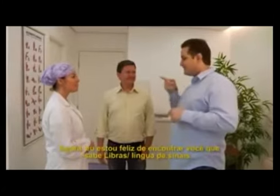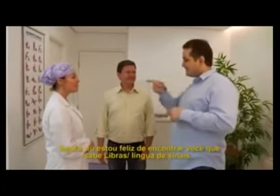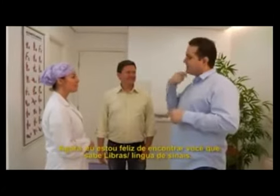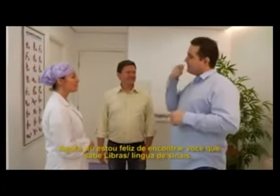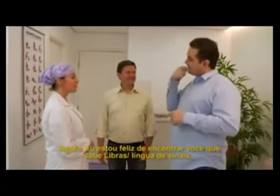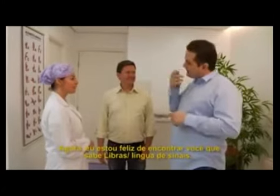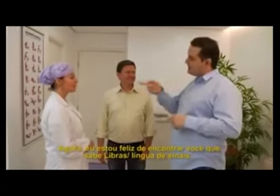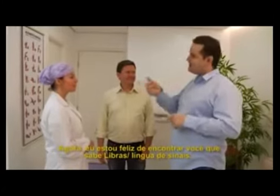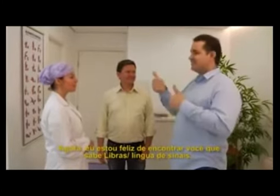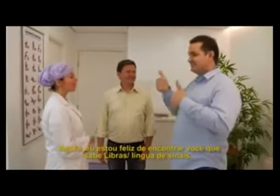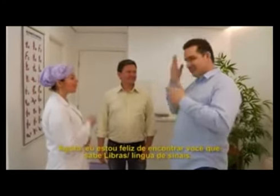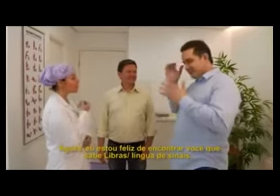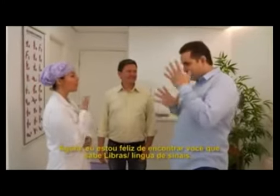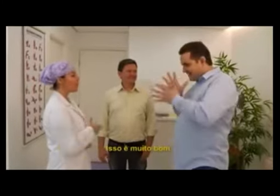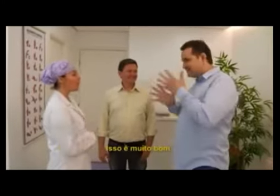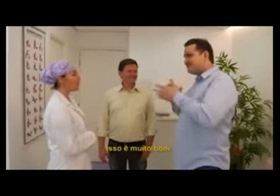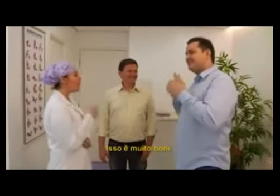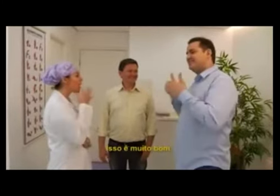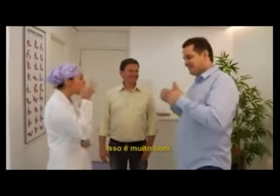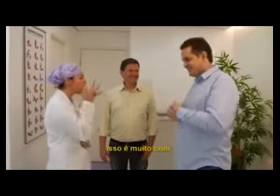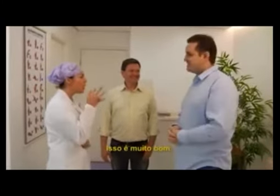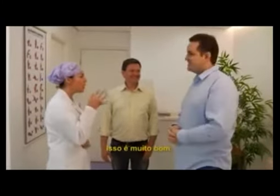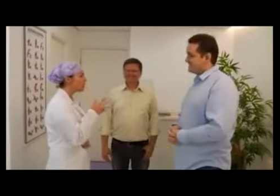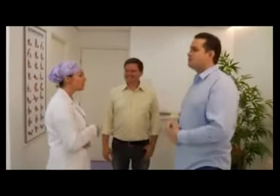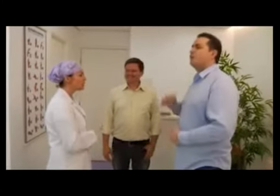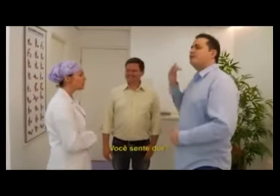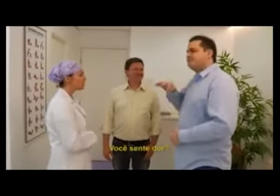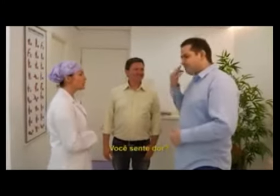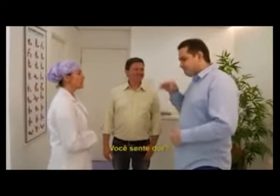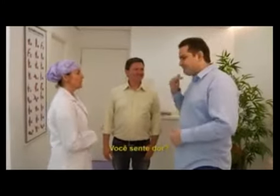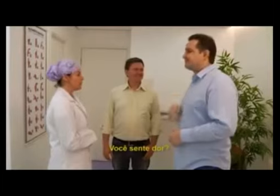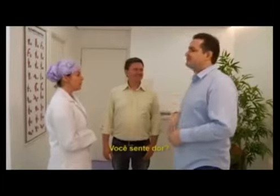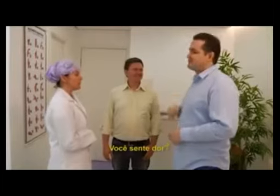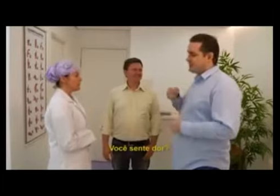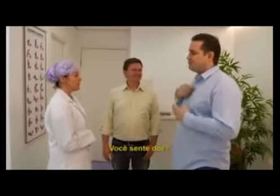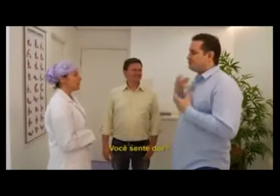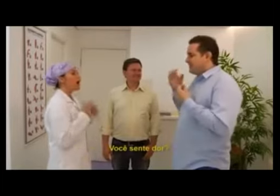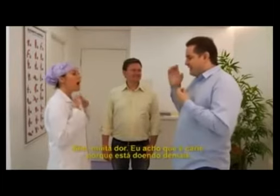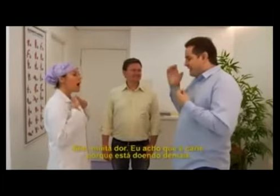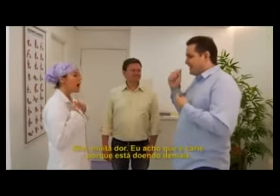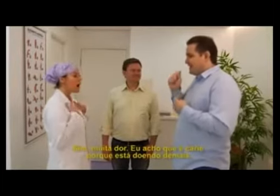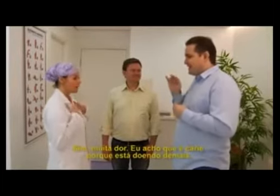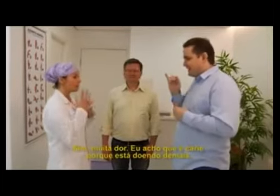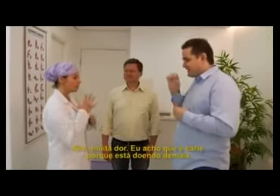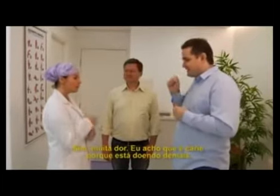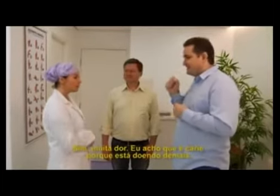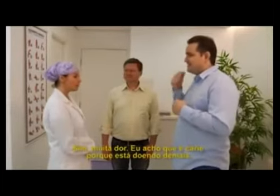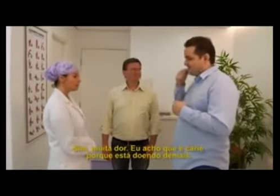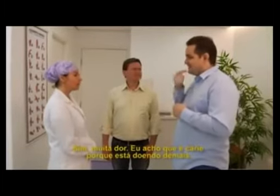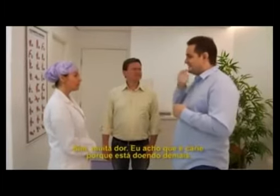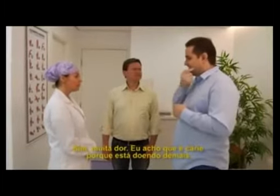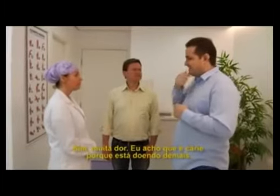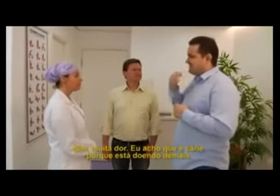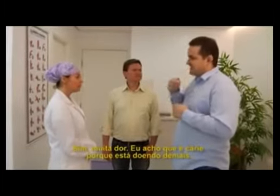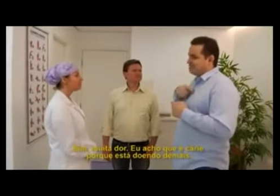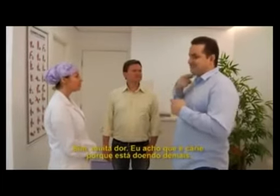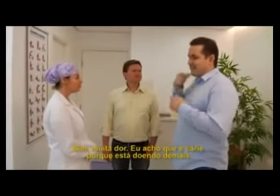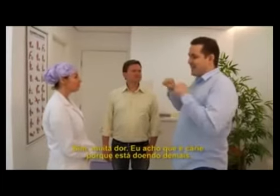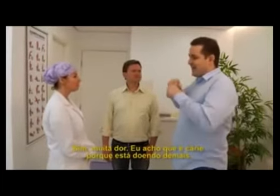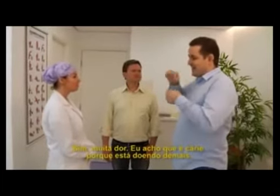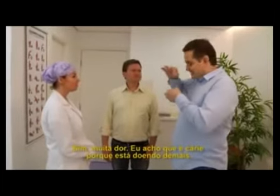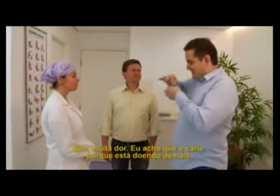eu tô feliz de encontrar você, que sabe libras. Isso é muito bom. Você sente dor? Eu sinto muita dor. Eu acho